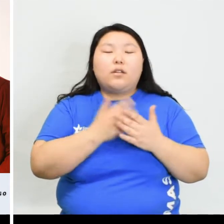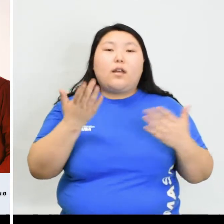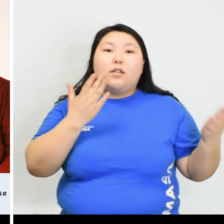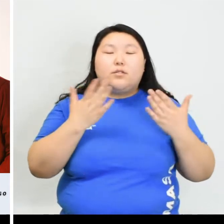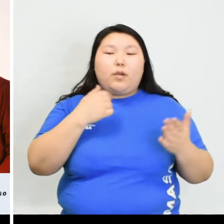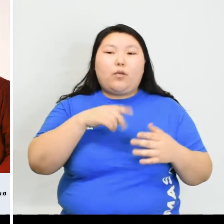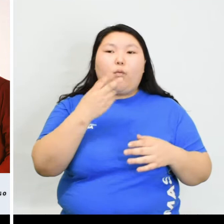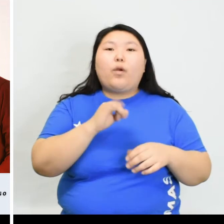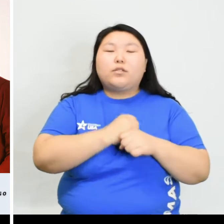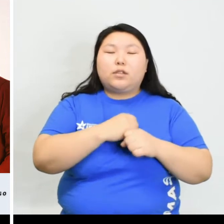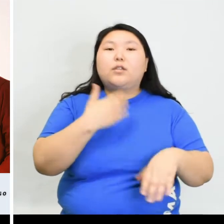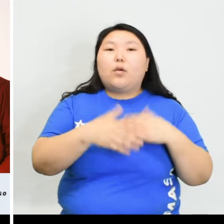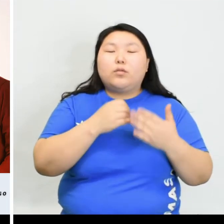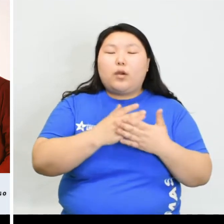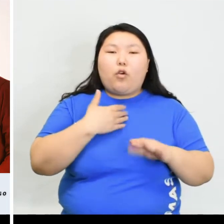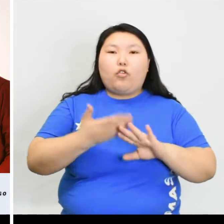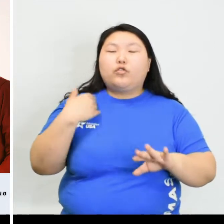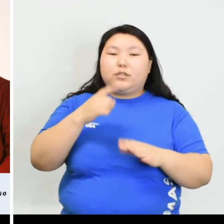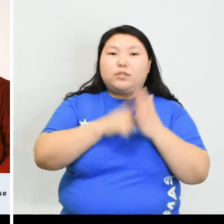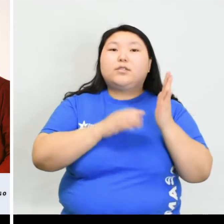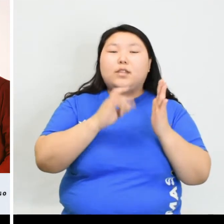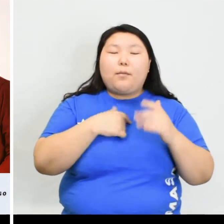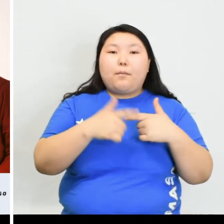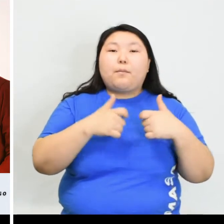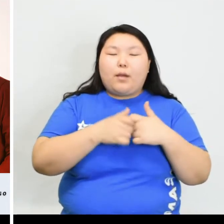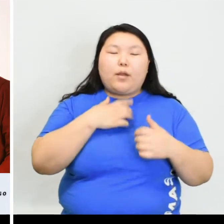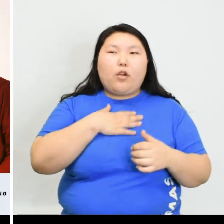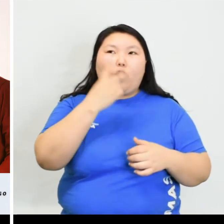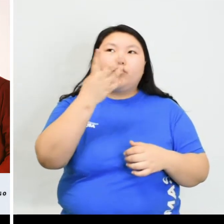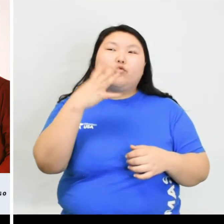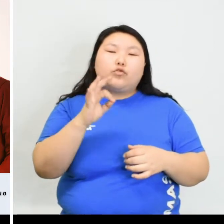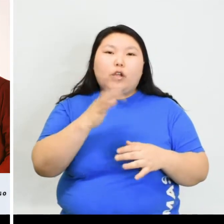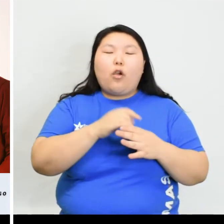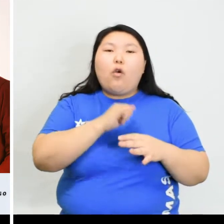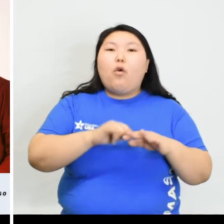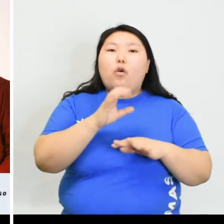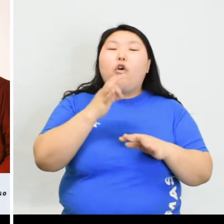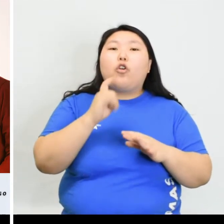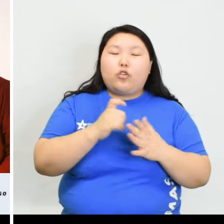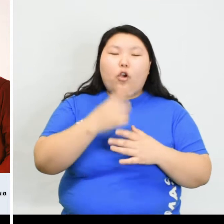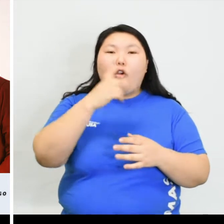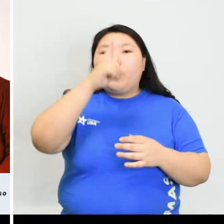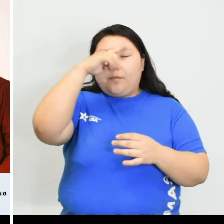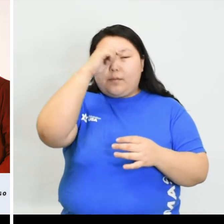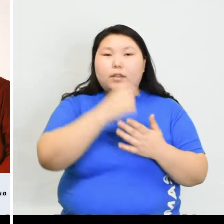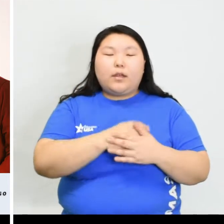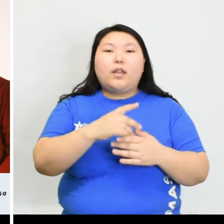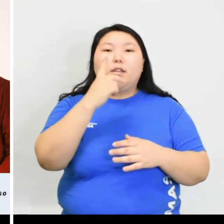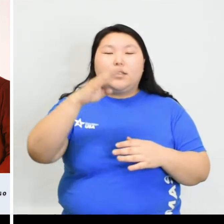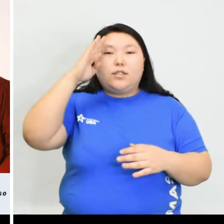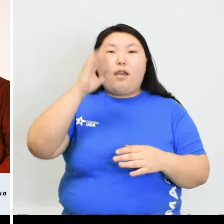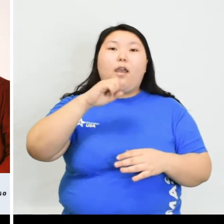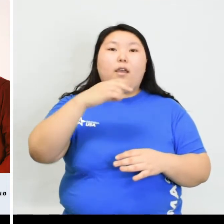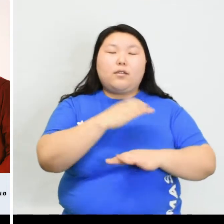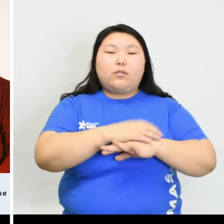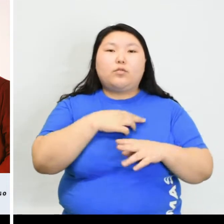үйл ажиллагаа явуулж байгаа өнгөрсөн сарда багтаад манай чи 240-д гаруй өрх хоёр имлэг тэгээд нэг цэргийн ангид